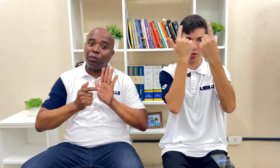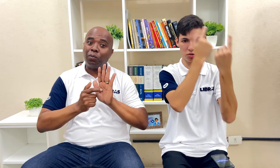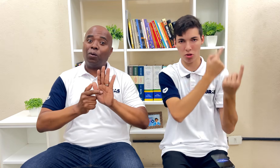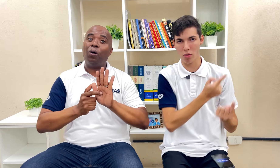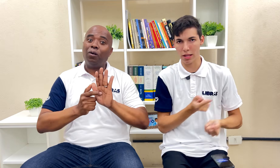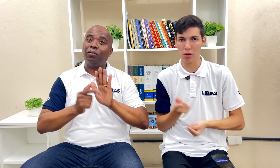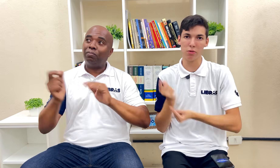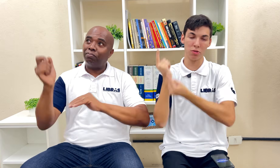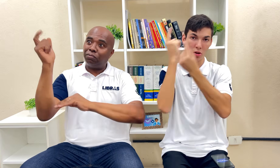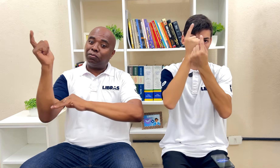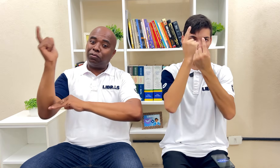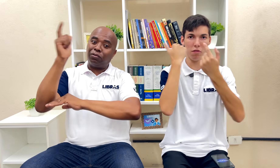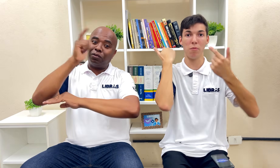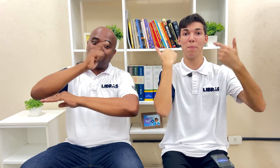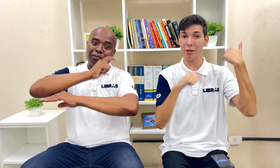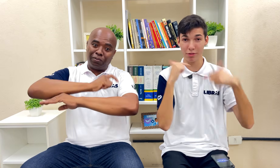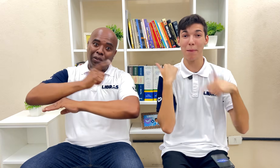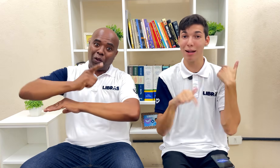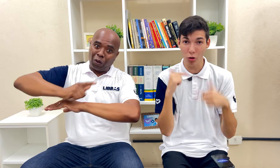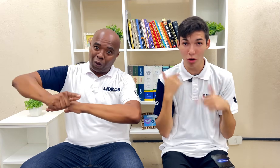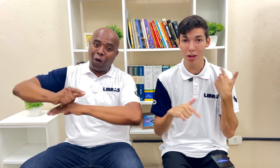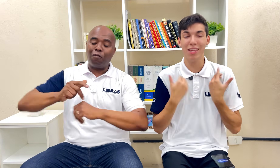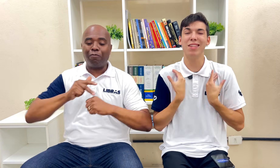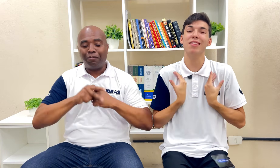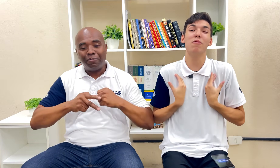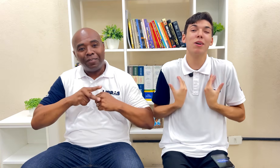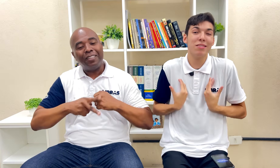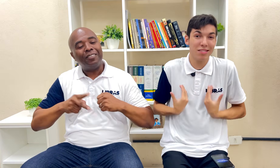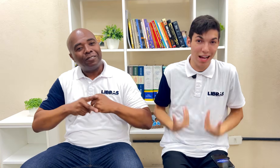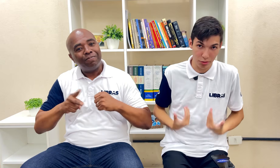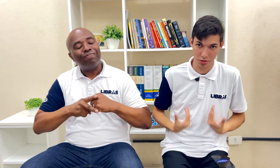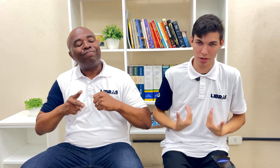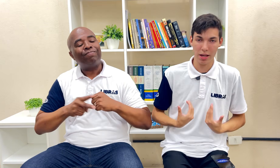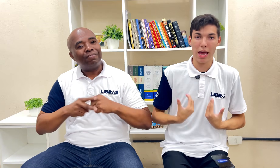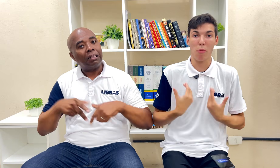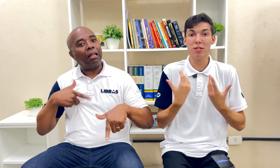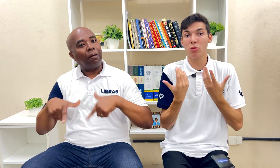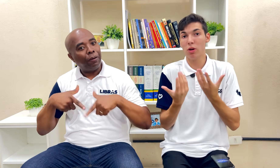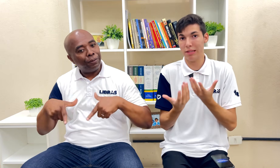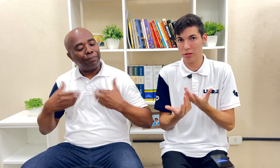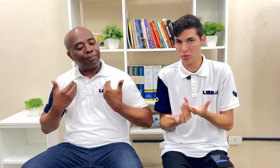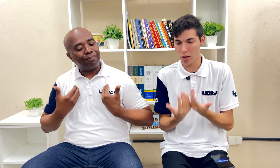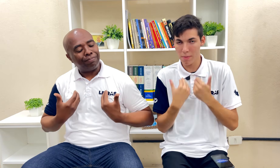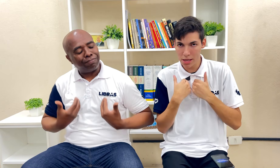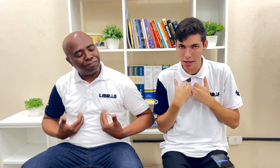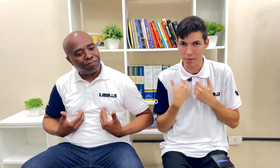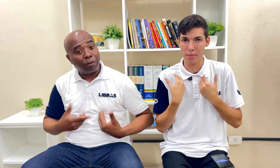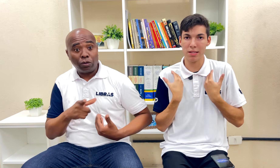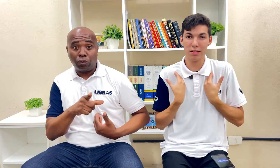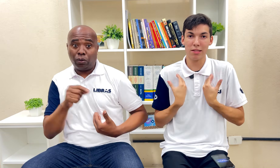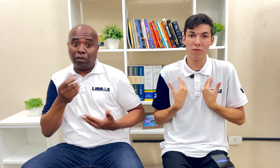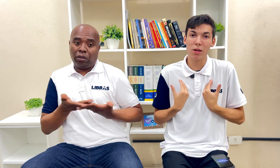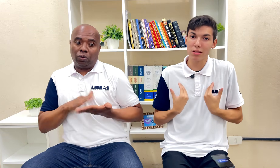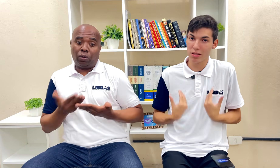do sol e da lua e do sol de novo, Pedro trabalhou e eles estavam cansados. É uma escolha tradutória minha, mas eles estavam